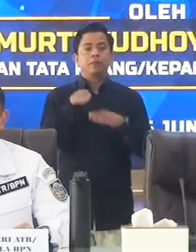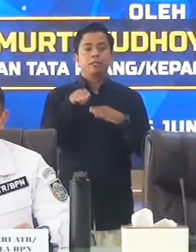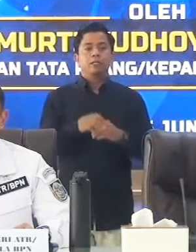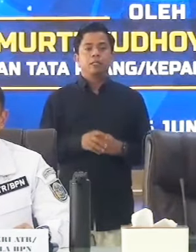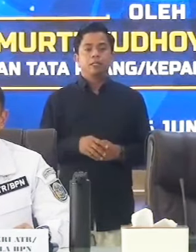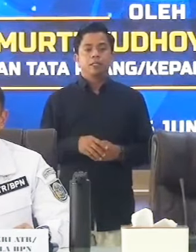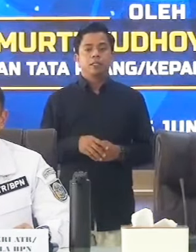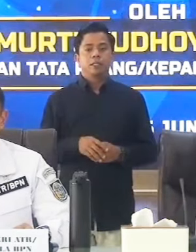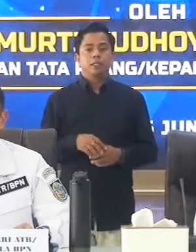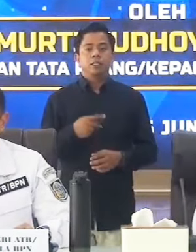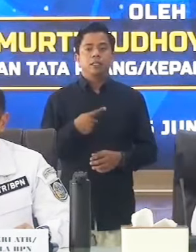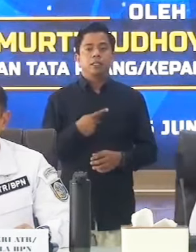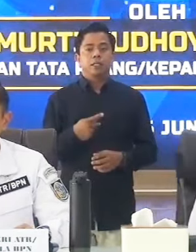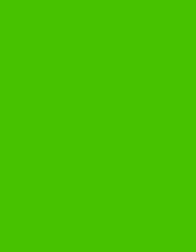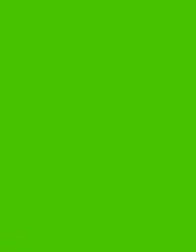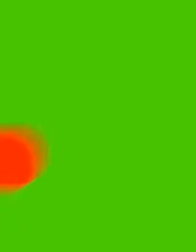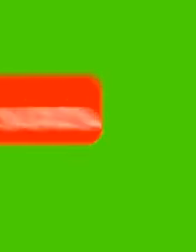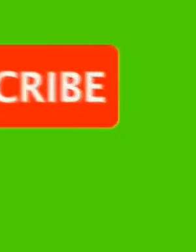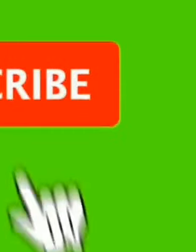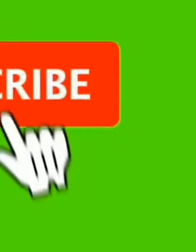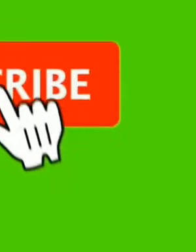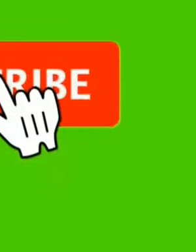banyak masalah yang harus kita selesaikan.